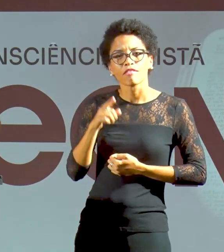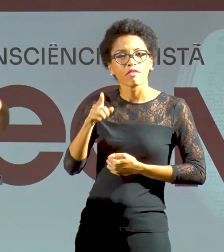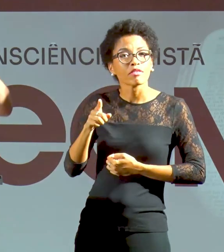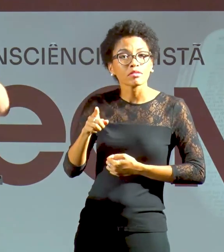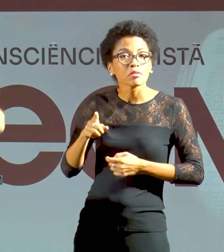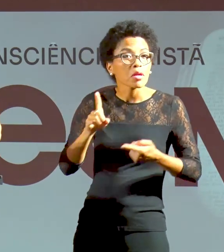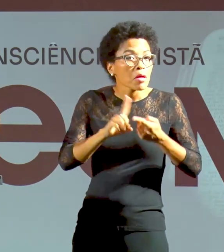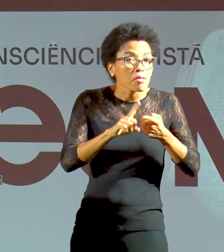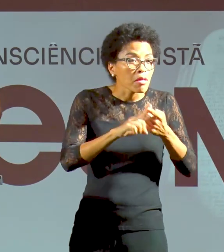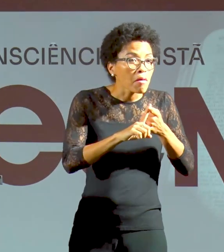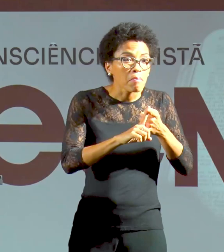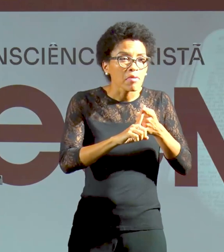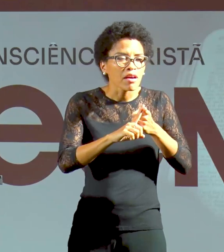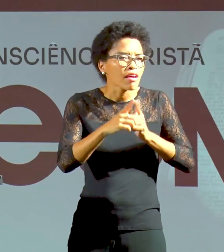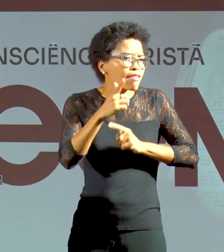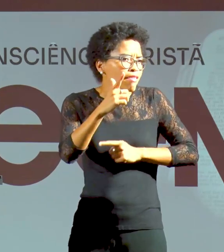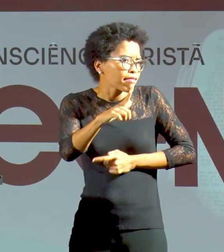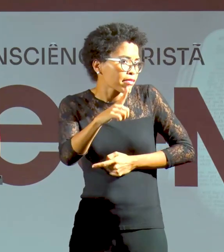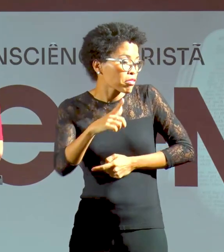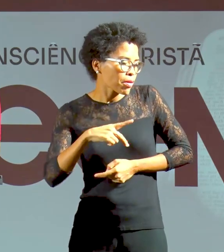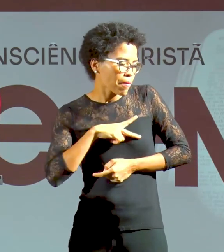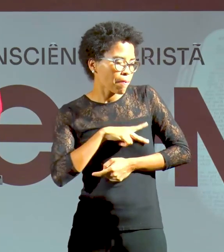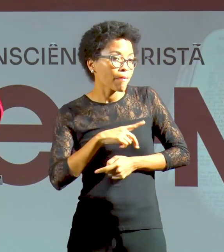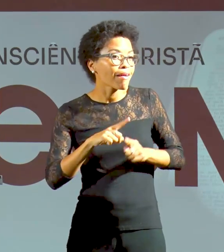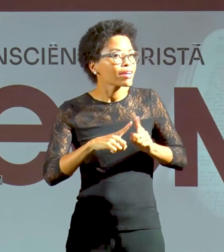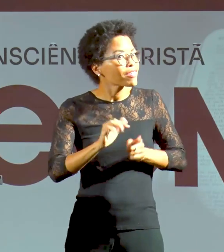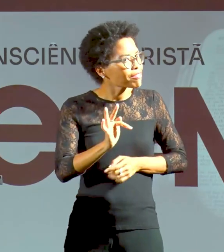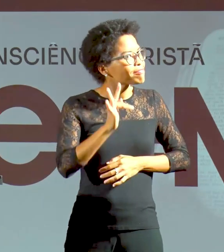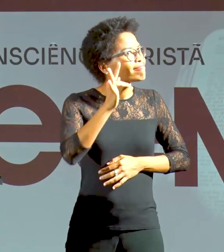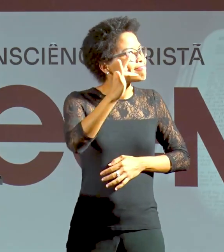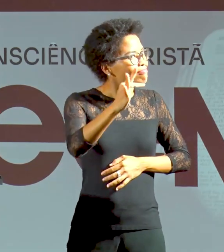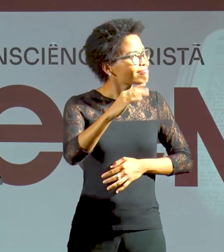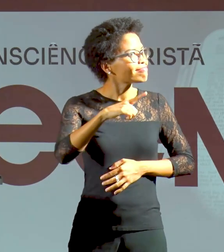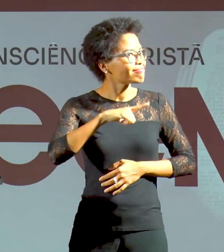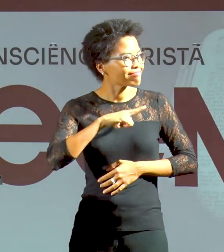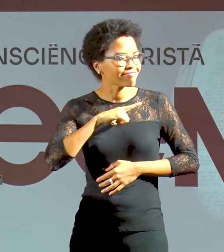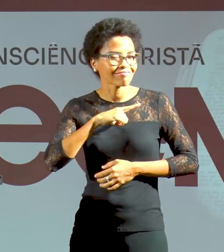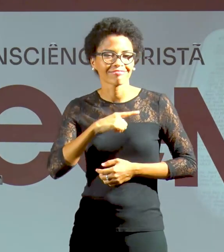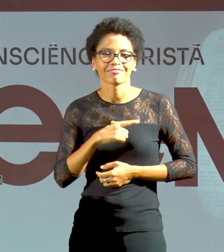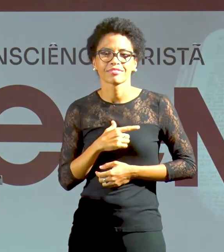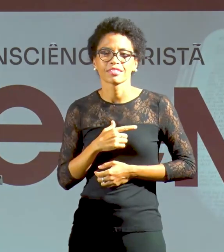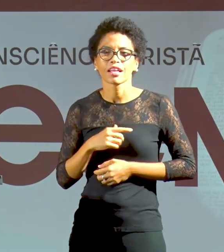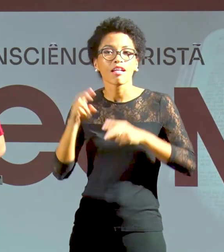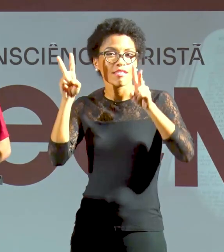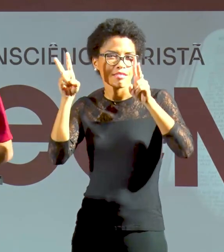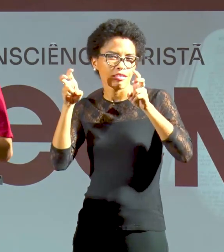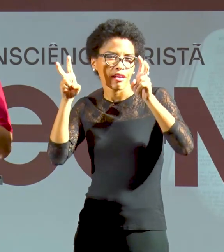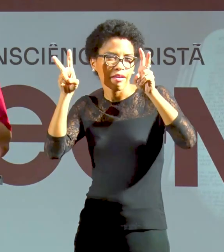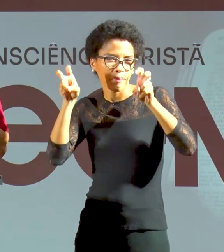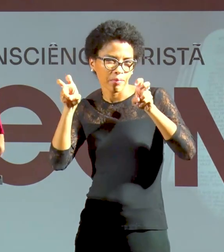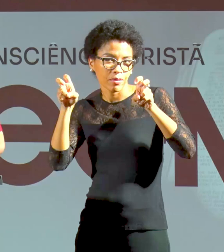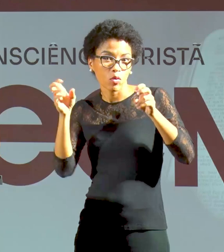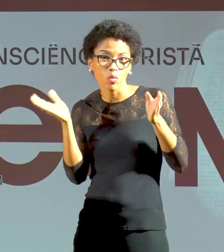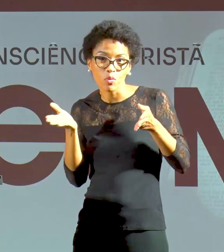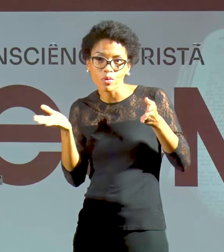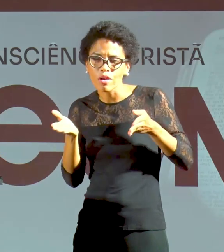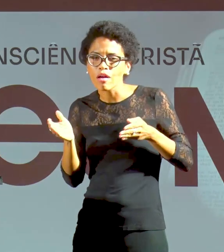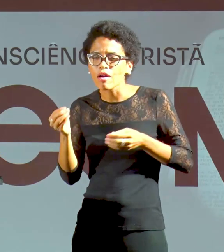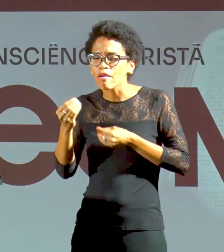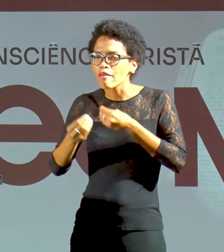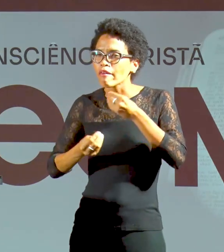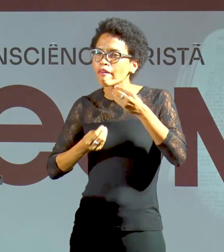que não está mais que estará apaixonado eu quero falar a respeito desse tema como viver